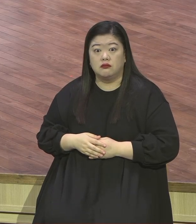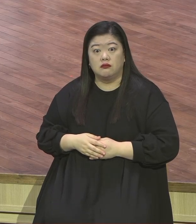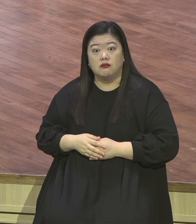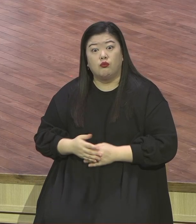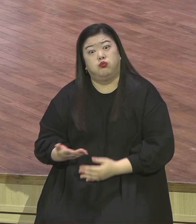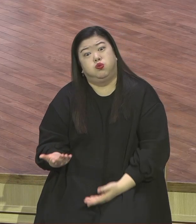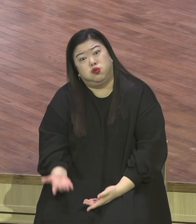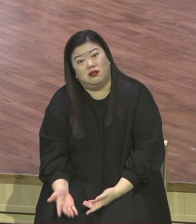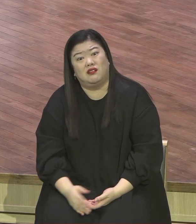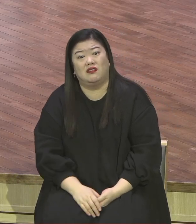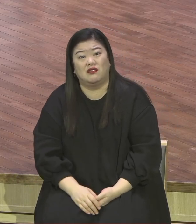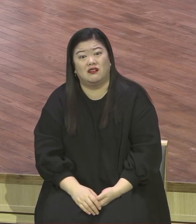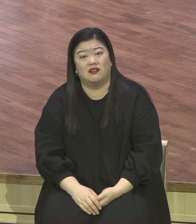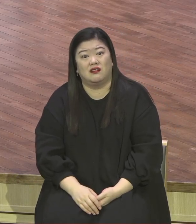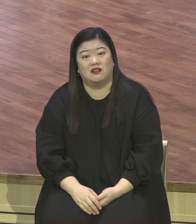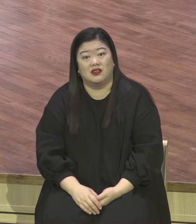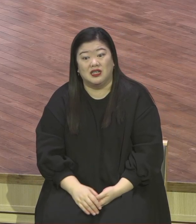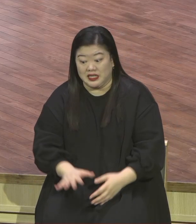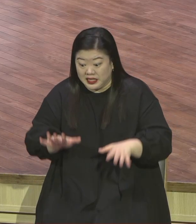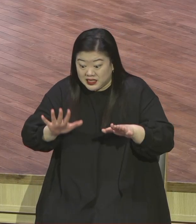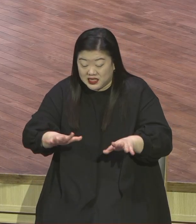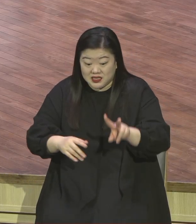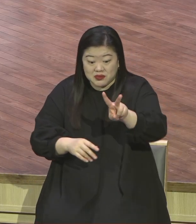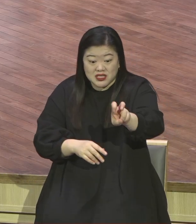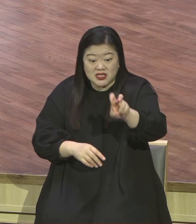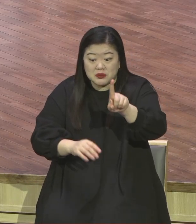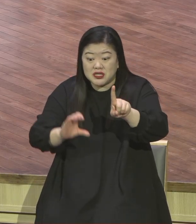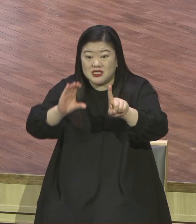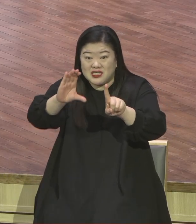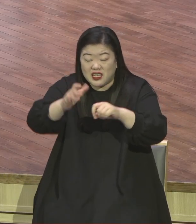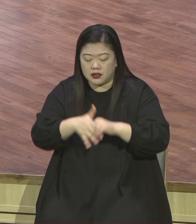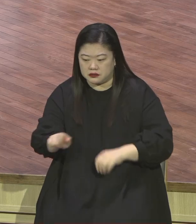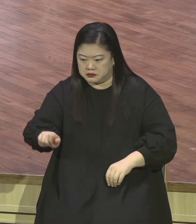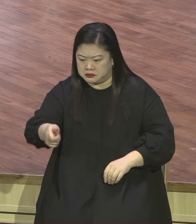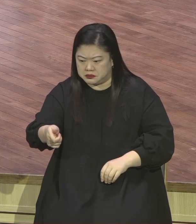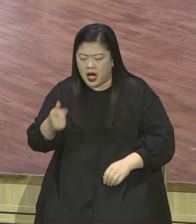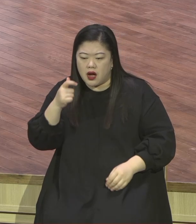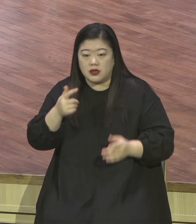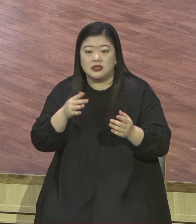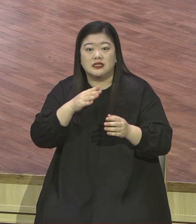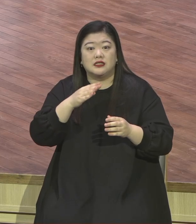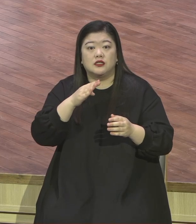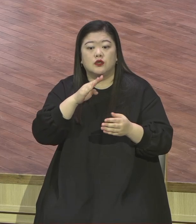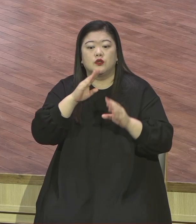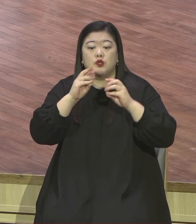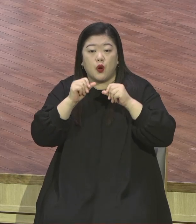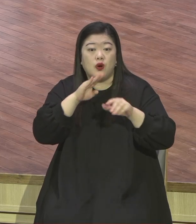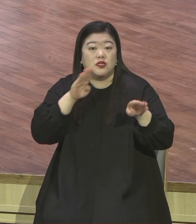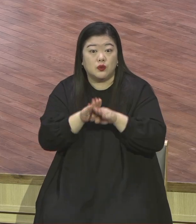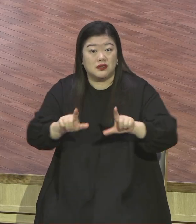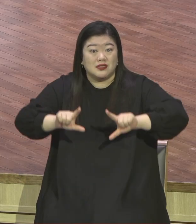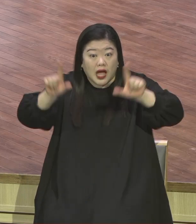그 전에야 2000년 전에야 여신 때야 말 다 못하지요. 지금도 그러고 있는데